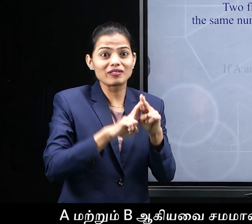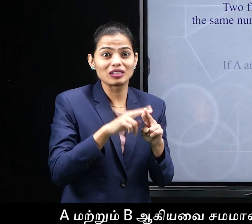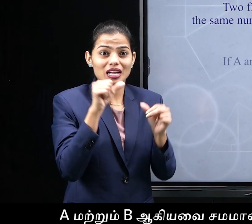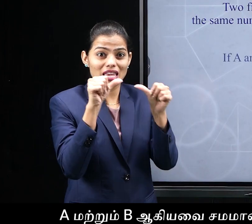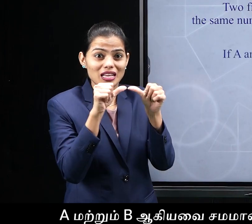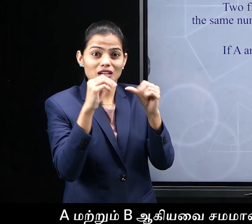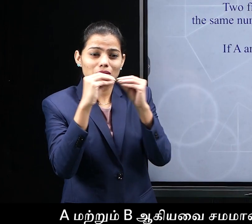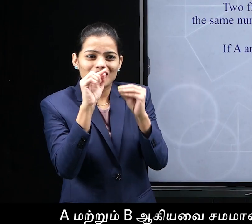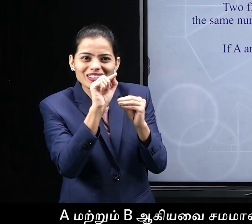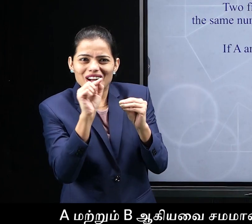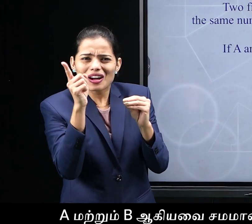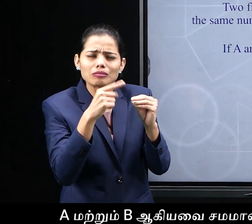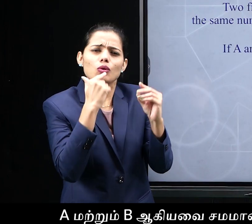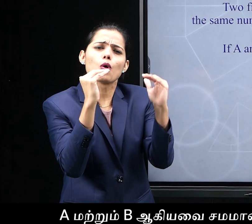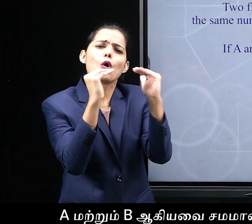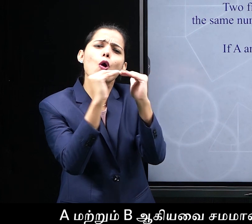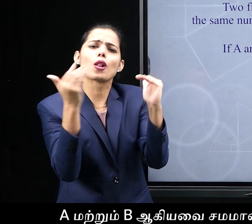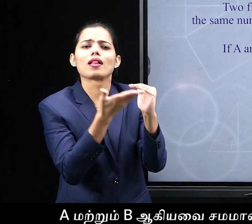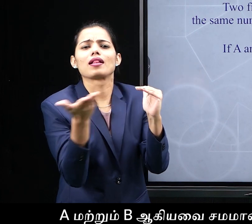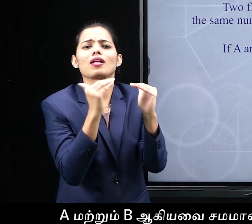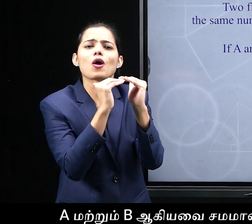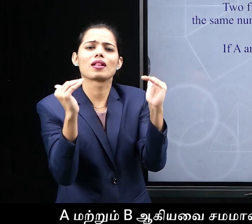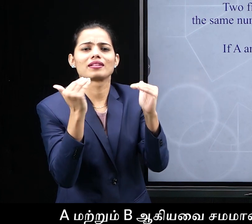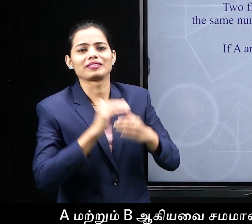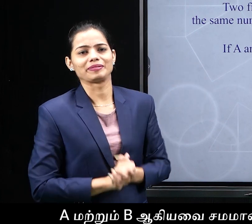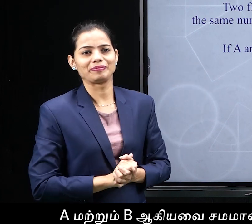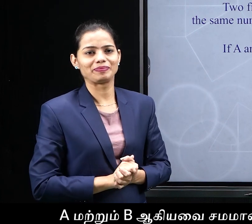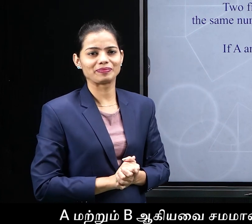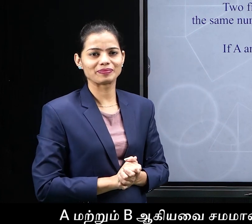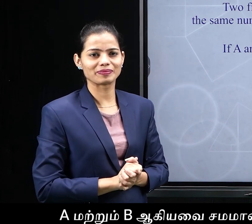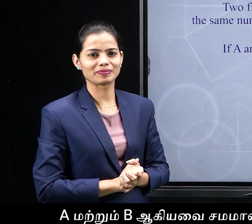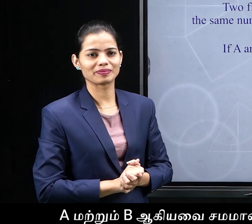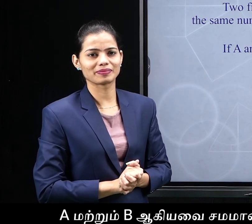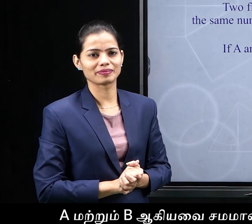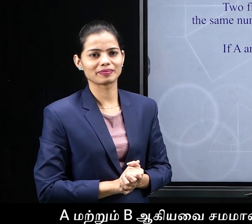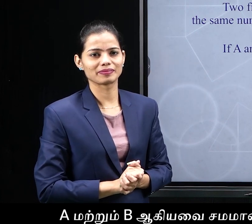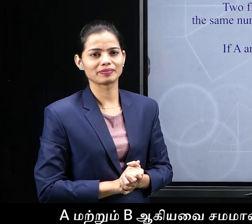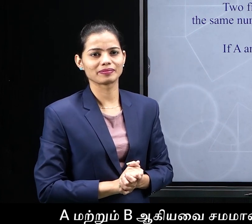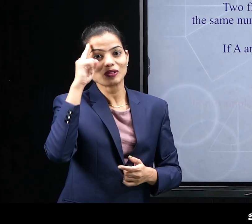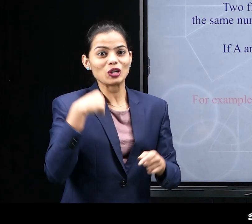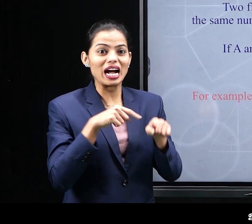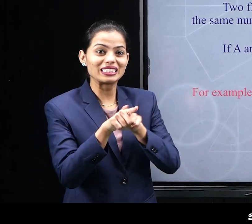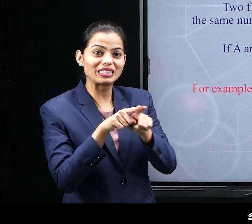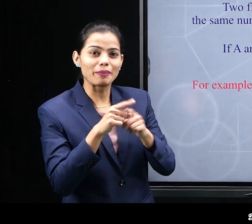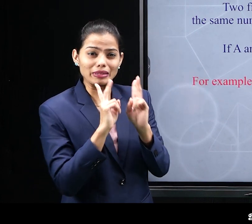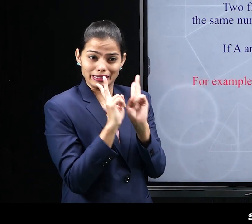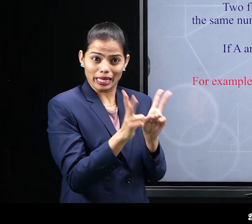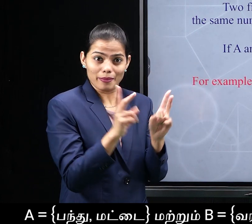மற்றும் B ஆகியவை சமமான கணங்களாக இருந்தால் n A ஈடு n. உதாரணமாக,